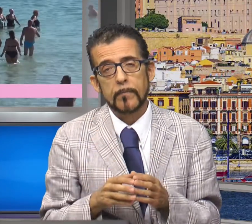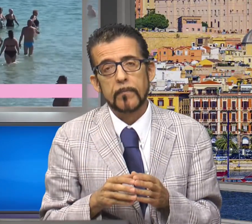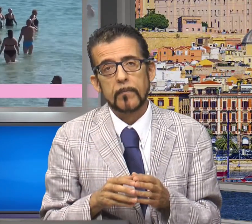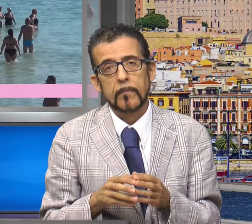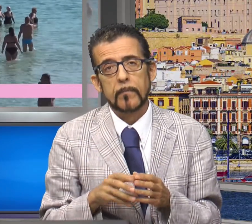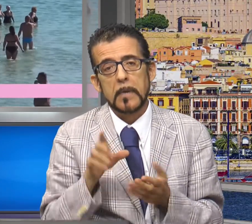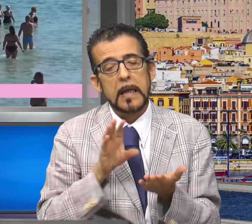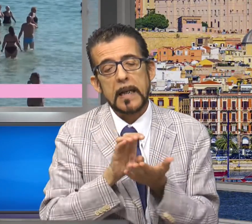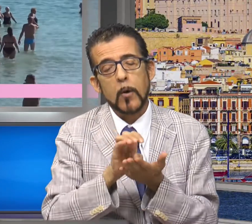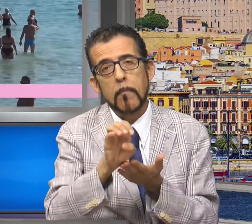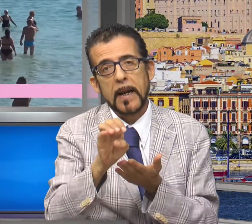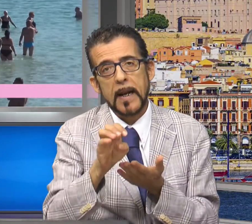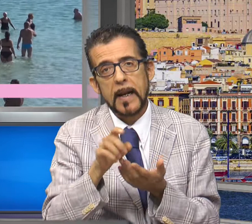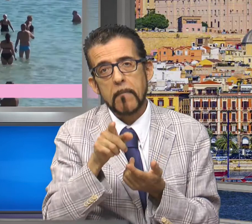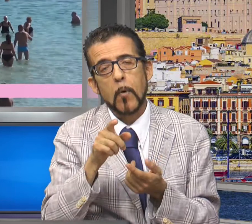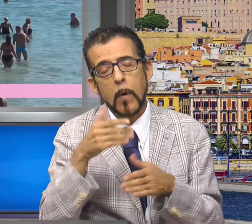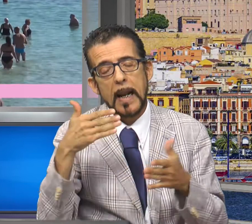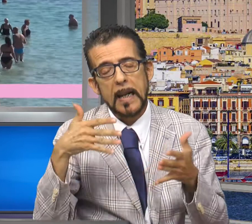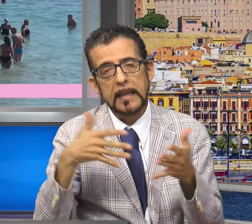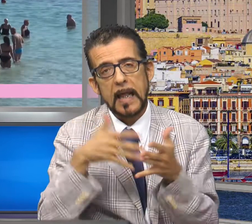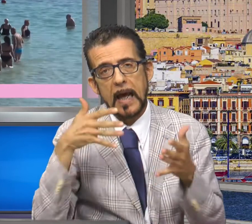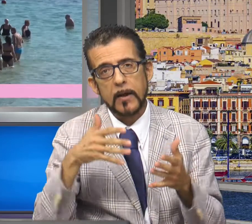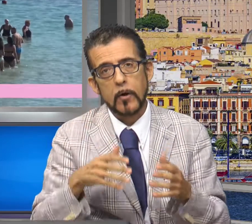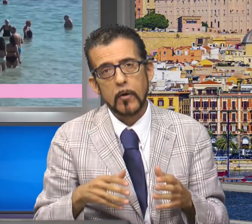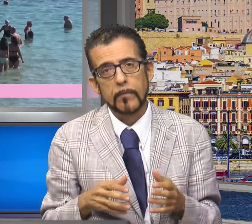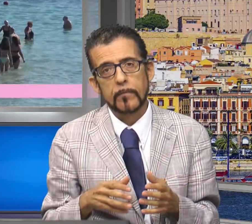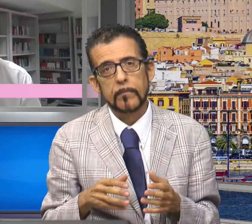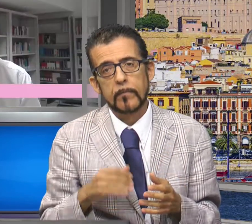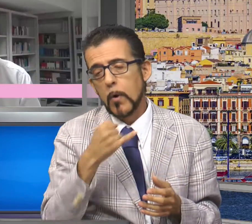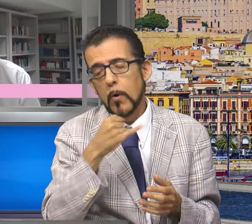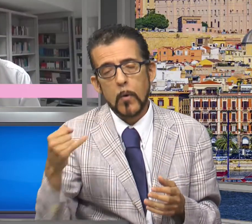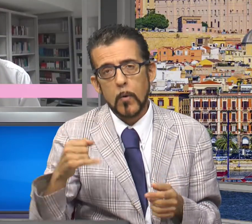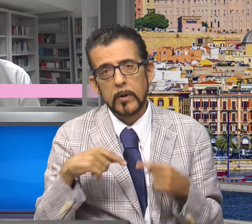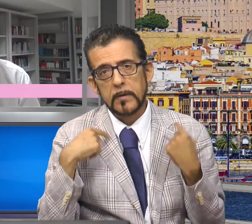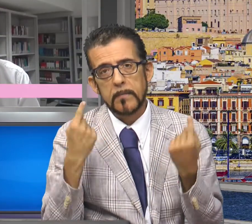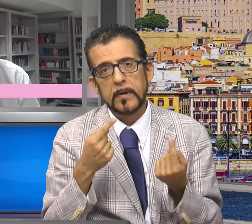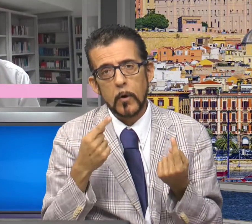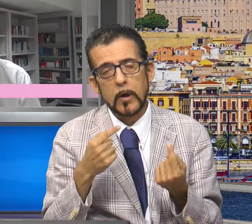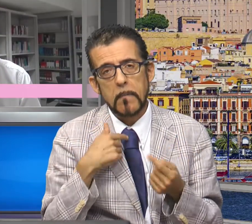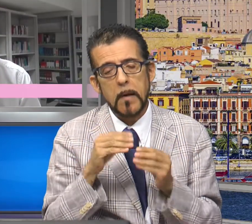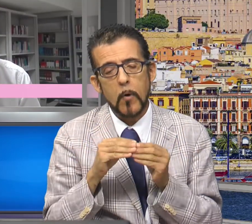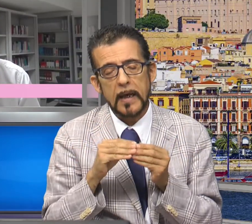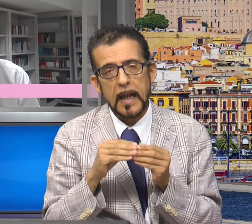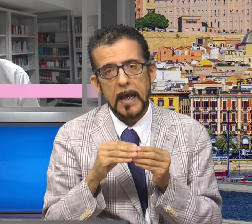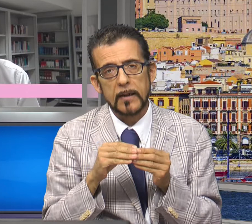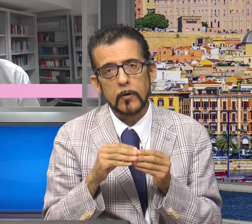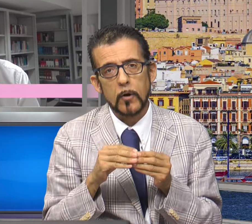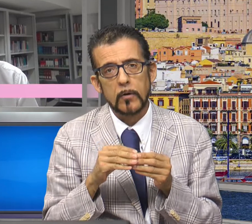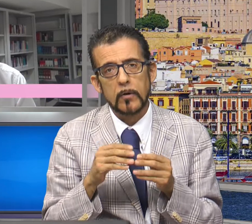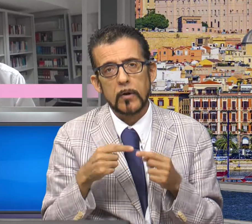recupereremo un po' di quel danno che in questi ultimi lustri abbiamo creato alla nostra, al nostro ambiente. Ci saranno